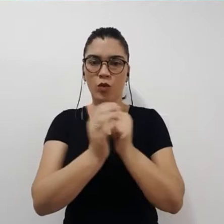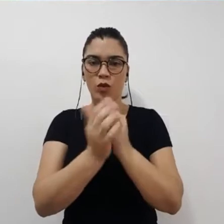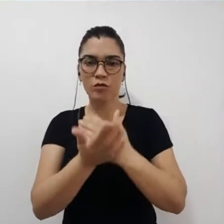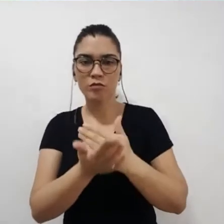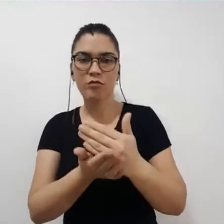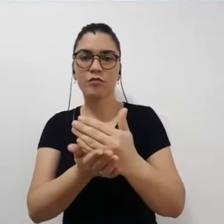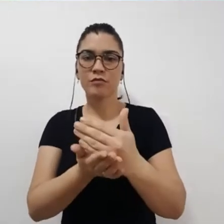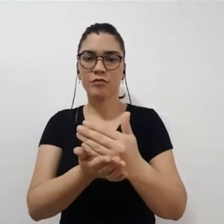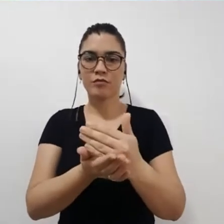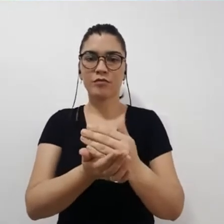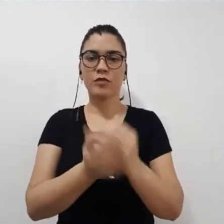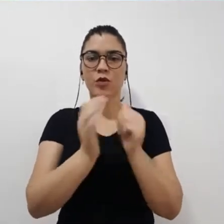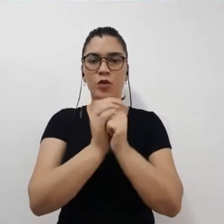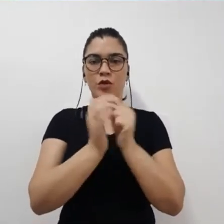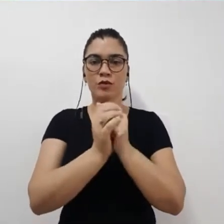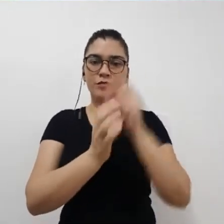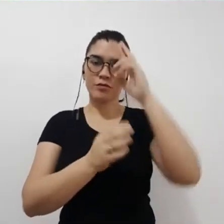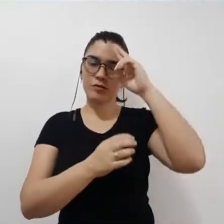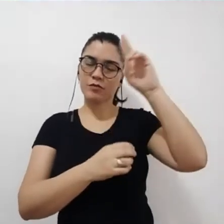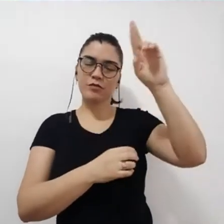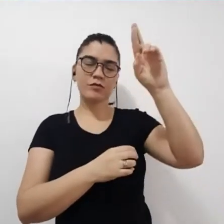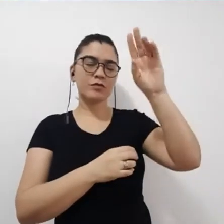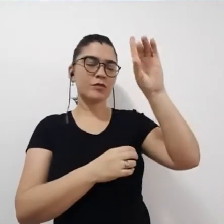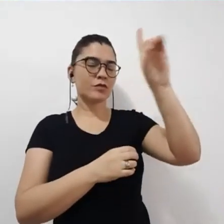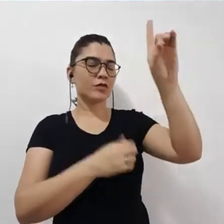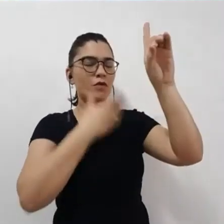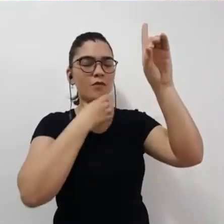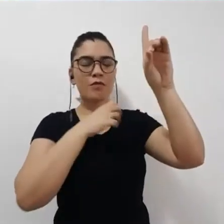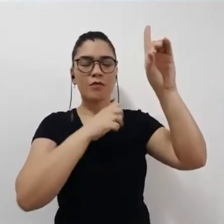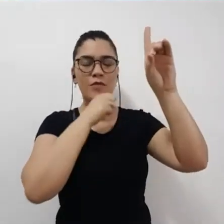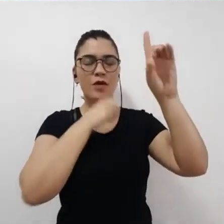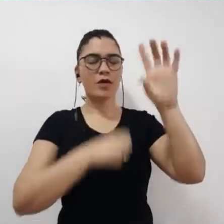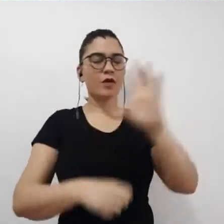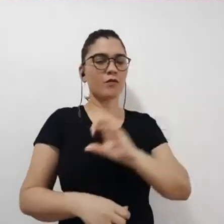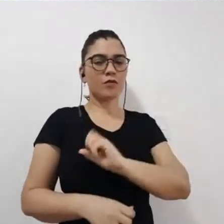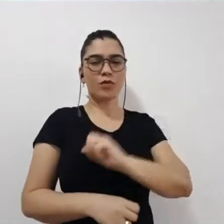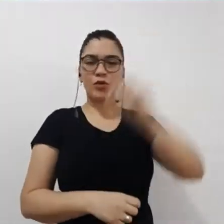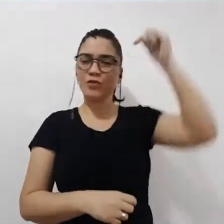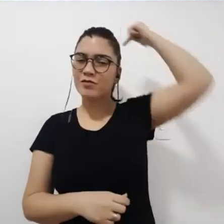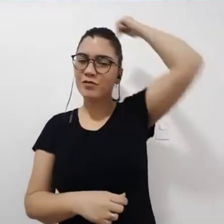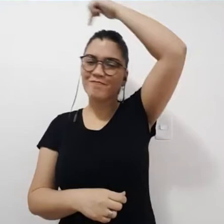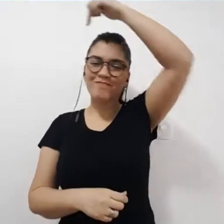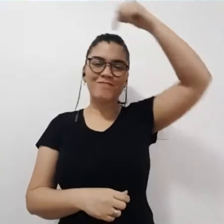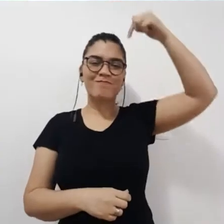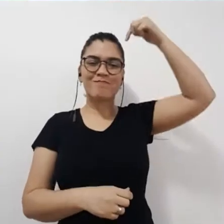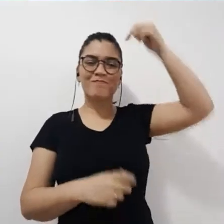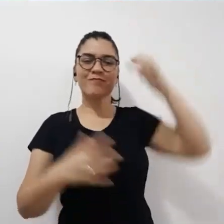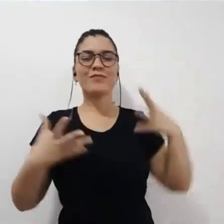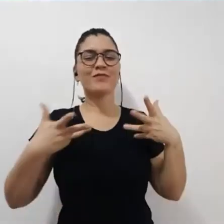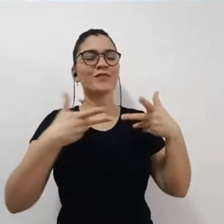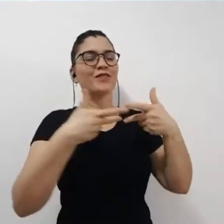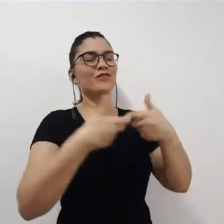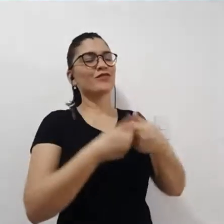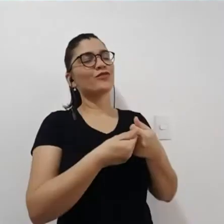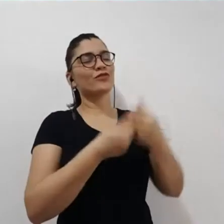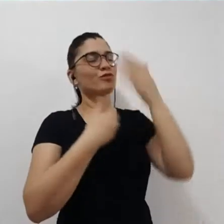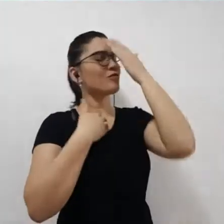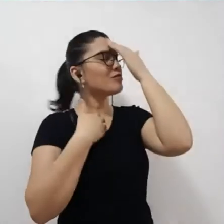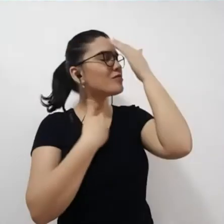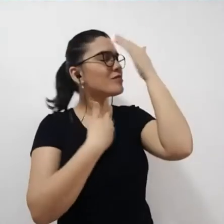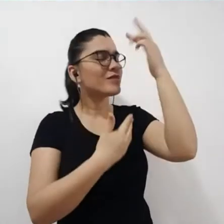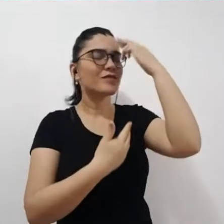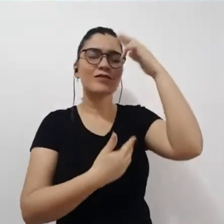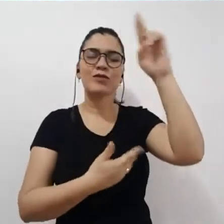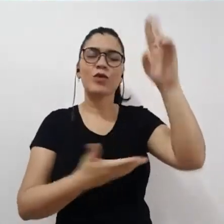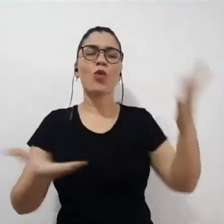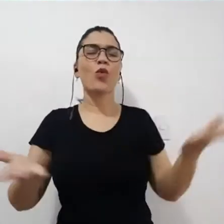Oremos. Senhor Deus, Pai amado, Deus santo, soberano, Pai maravilhoso. Obrigado, Senhor Deus, pela oportunidade de nós